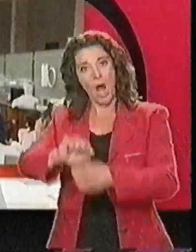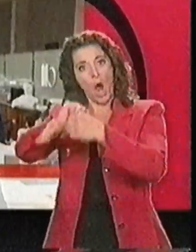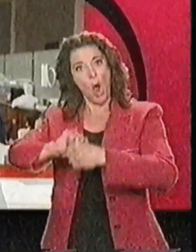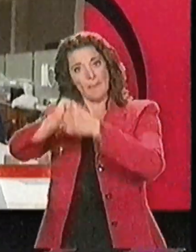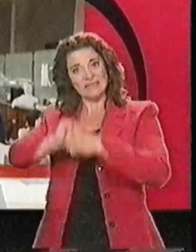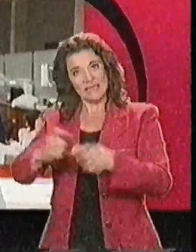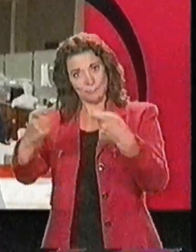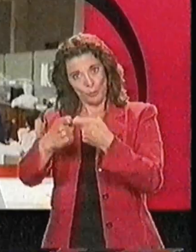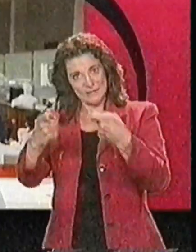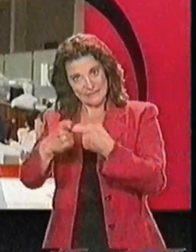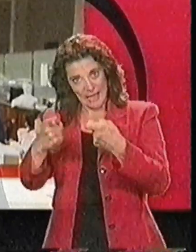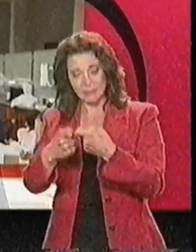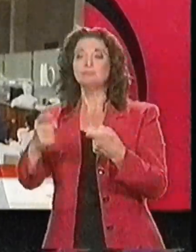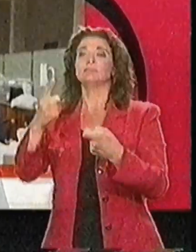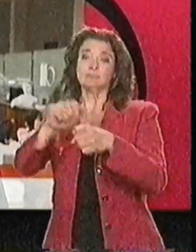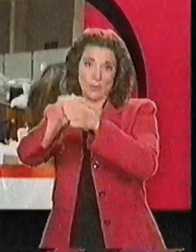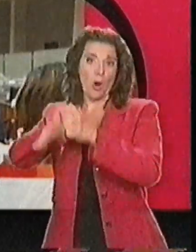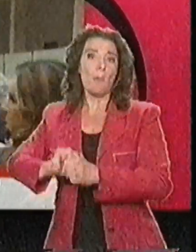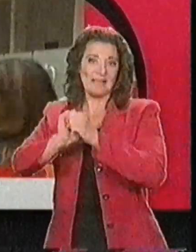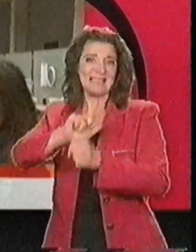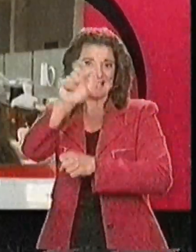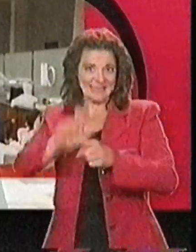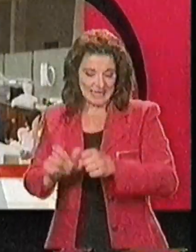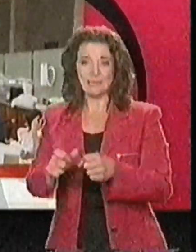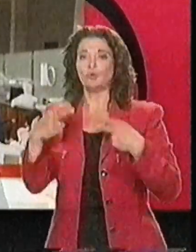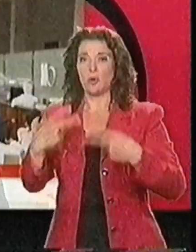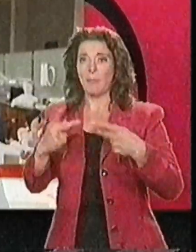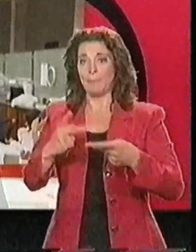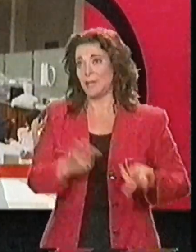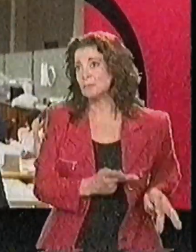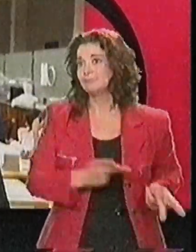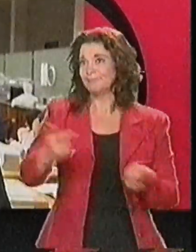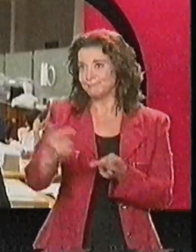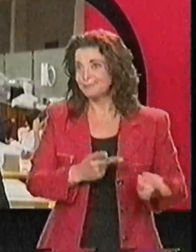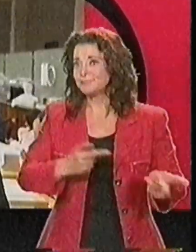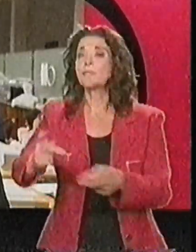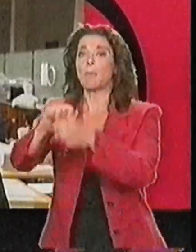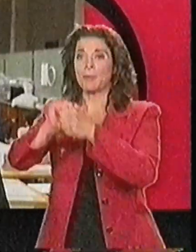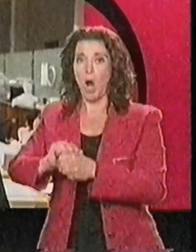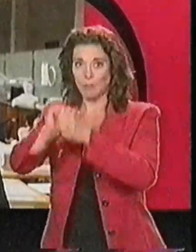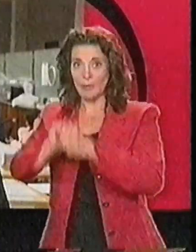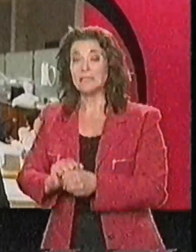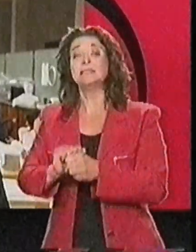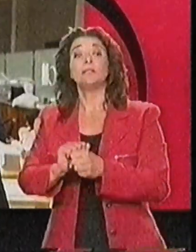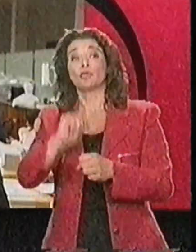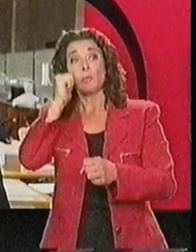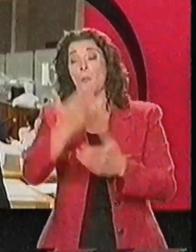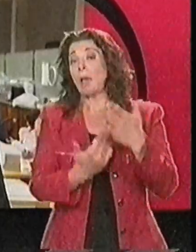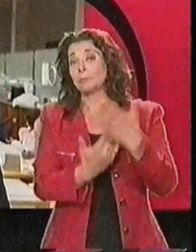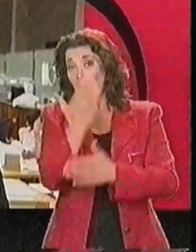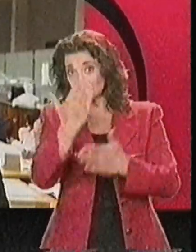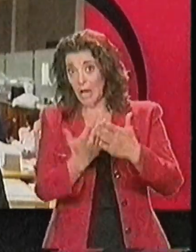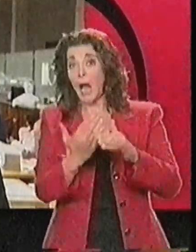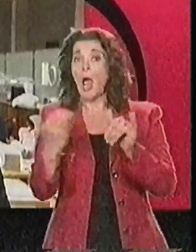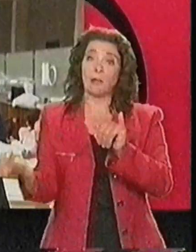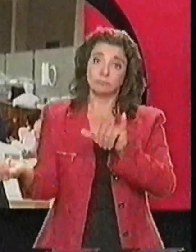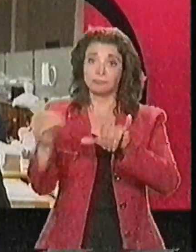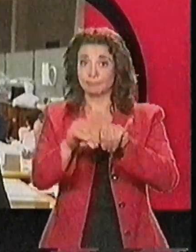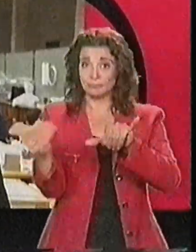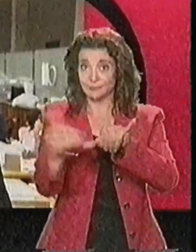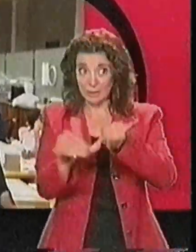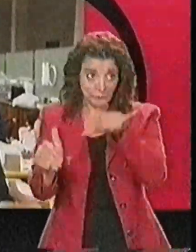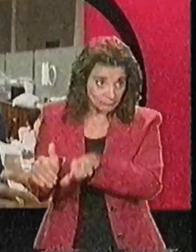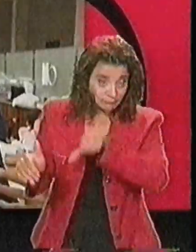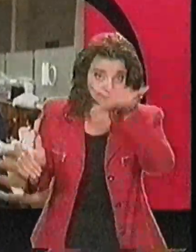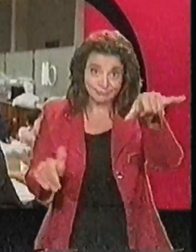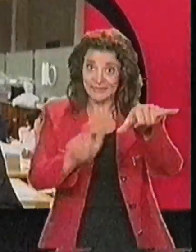matin, vers 7h du matin. Il va partir en Italie. Et le dépouillement va être fait,